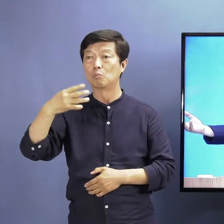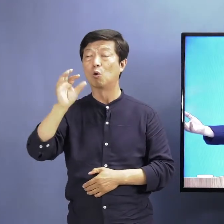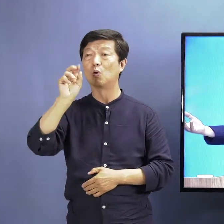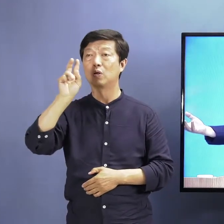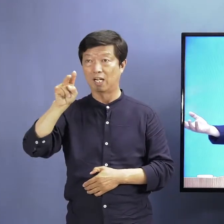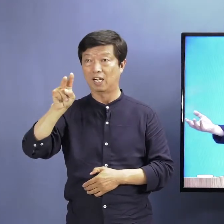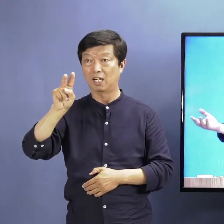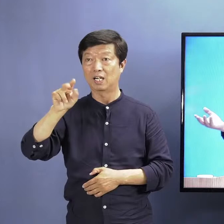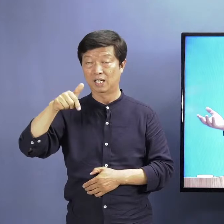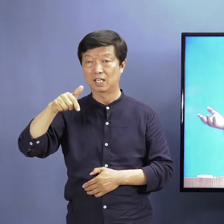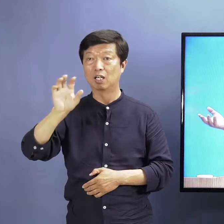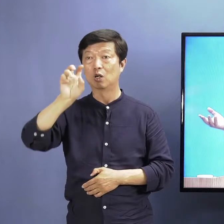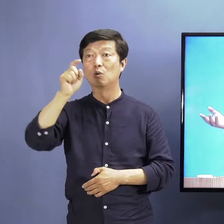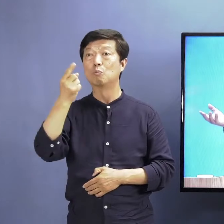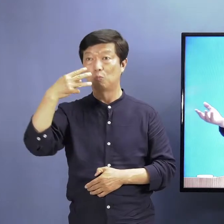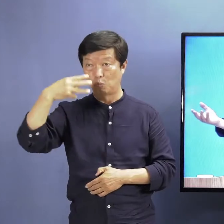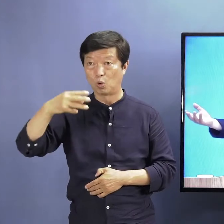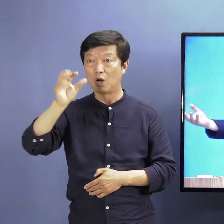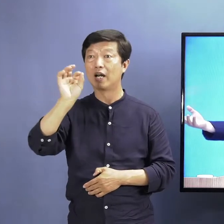않으셨어요.